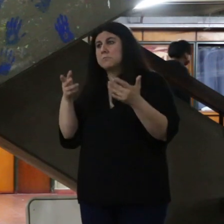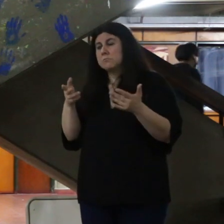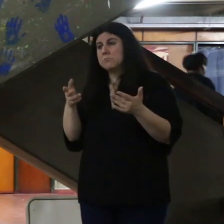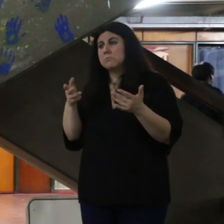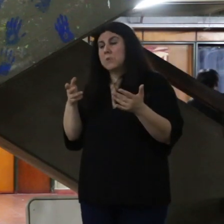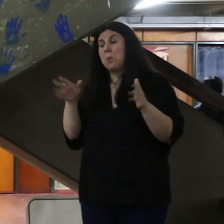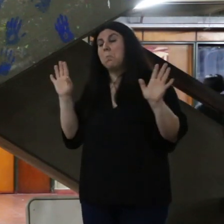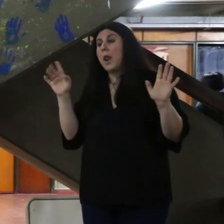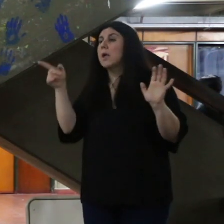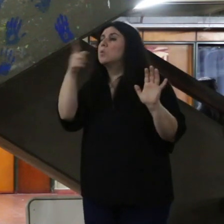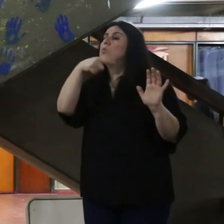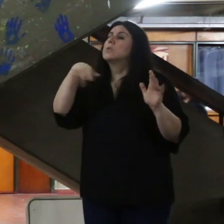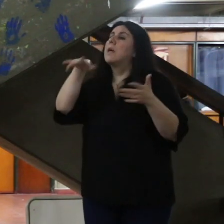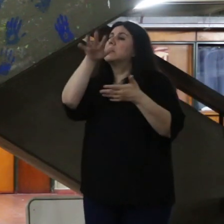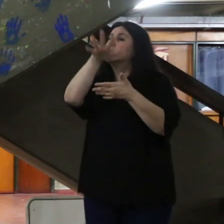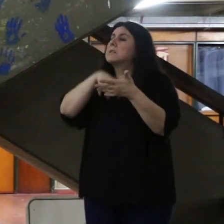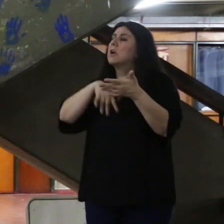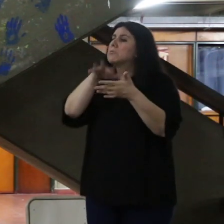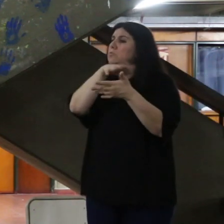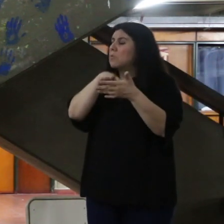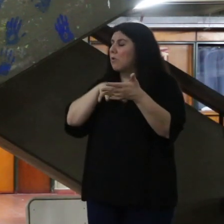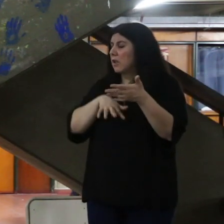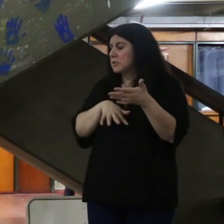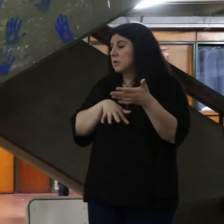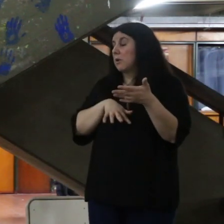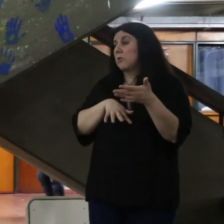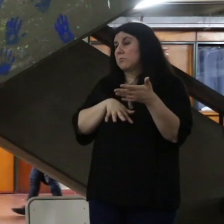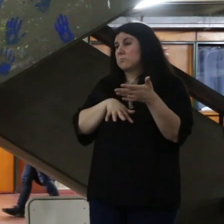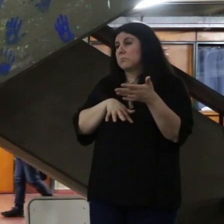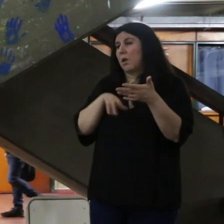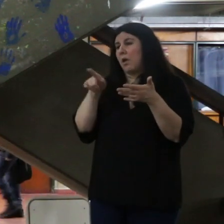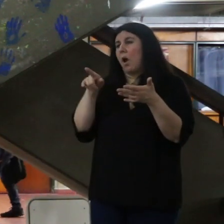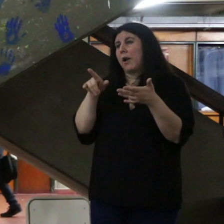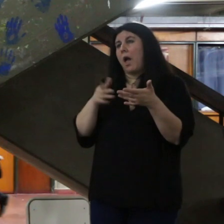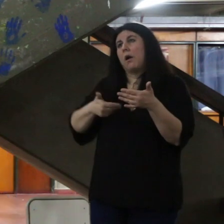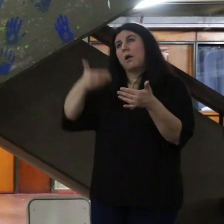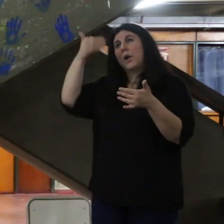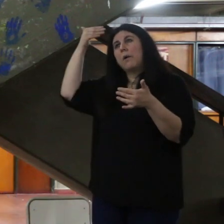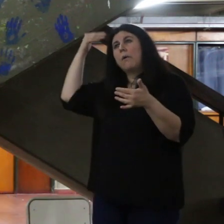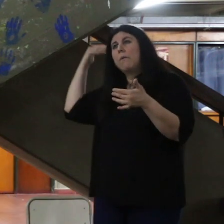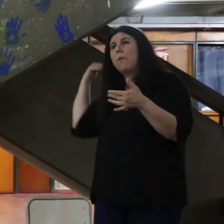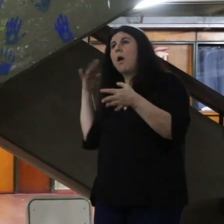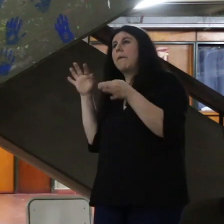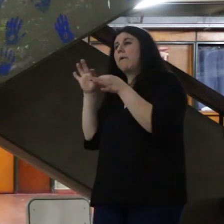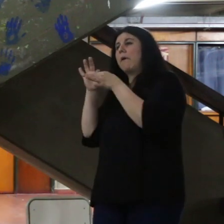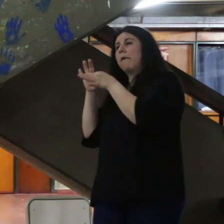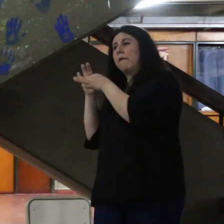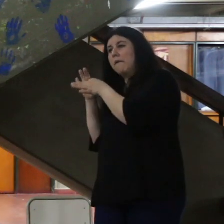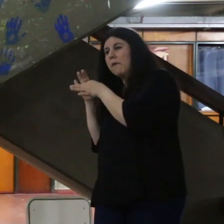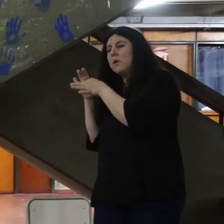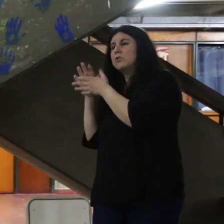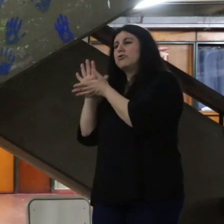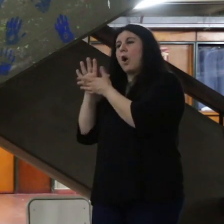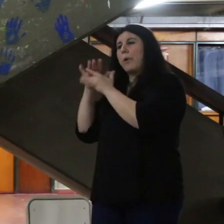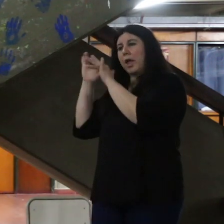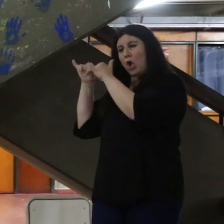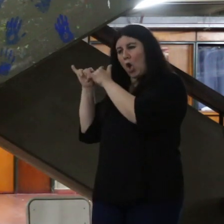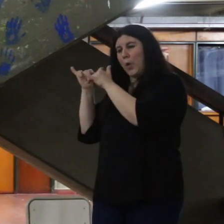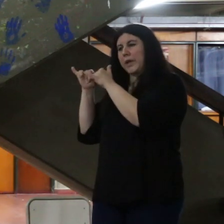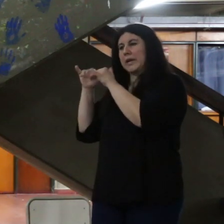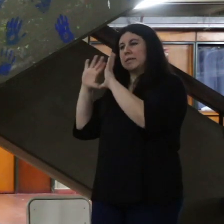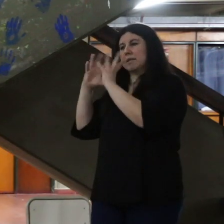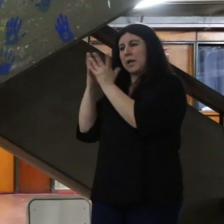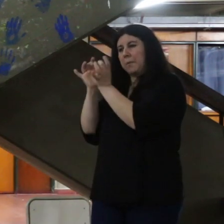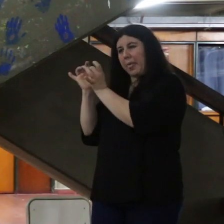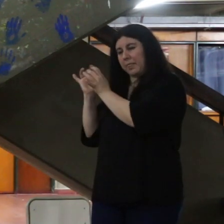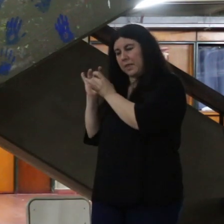Por ahí ustedes leyeron alguna vez, y esto ahora retomo lo del principio, la incomodidad de hablar de los jóvenes, ¿sí?, y de